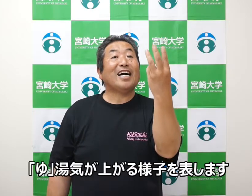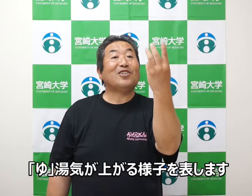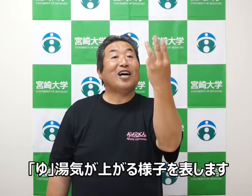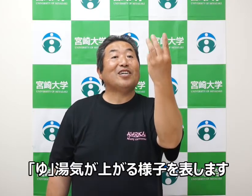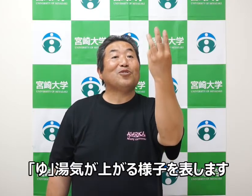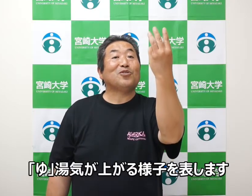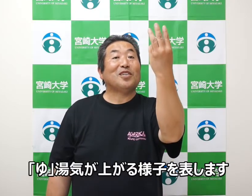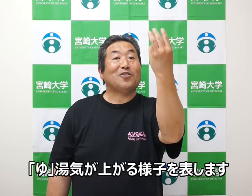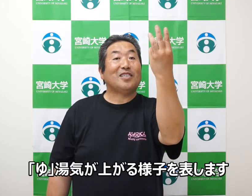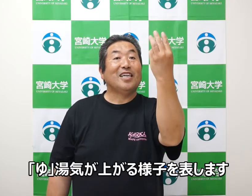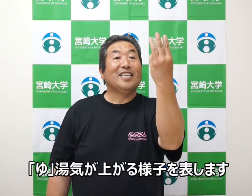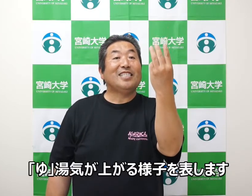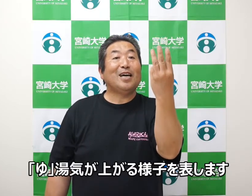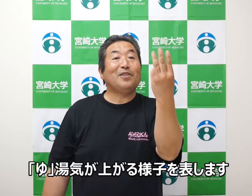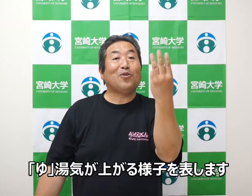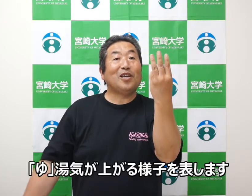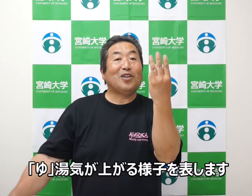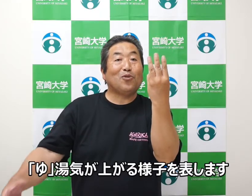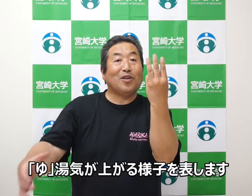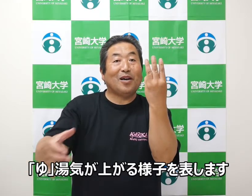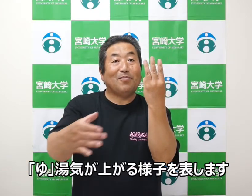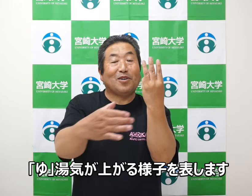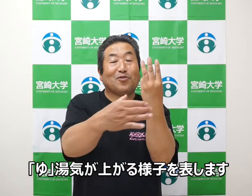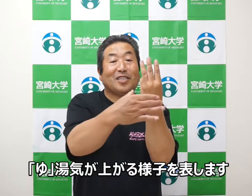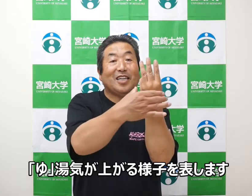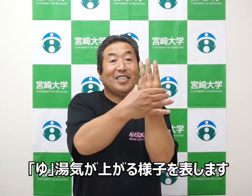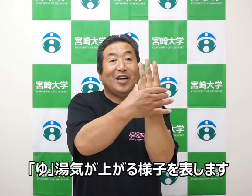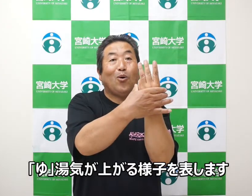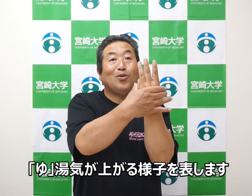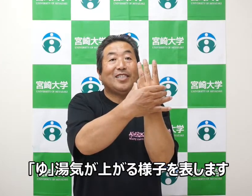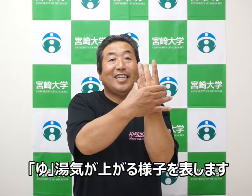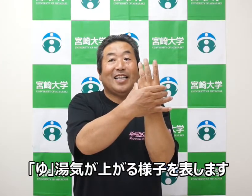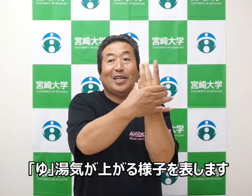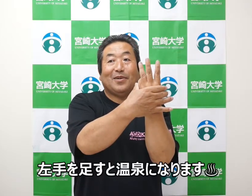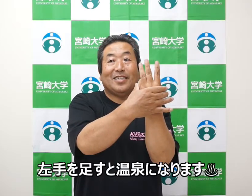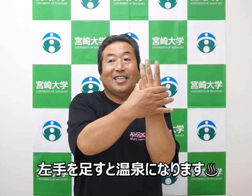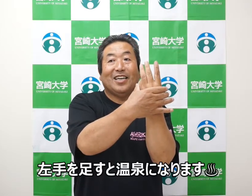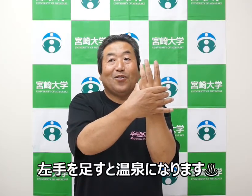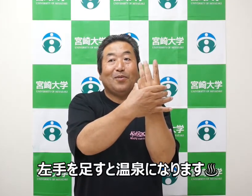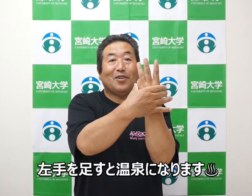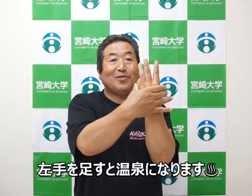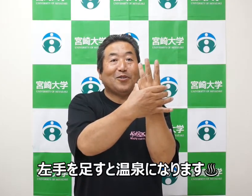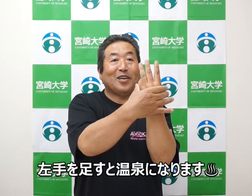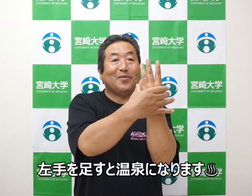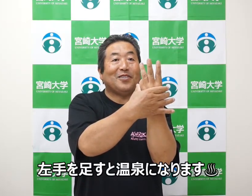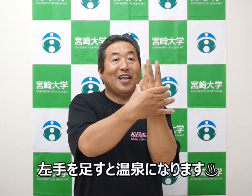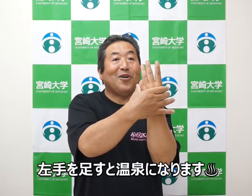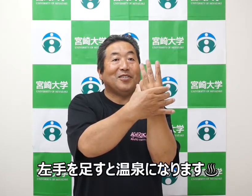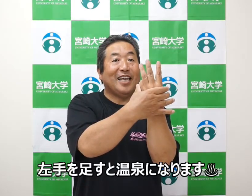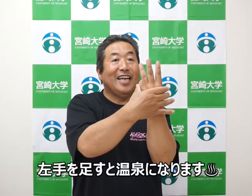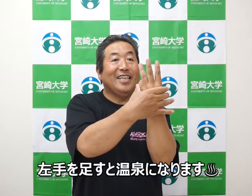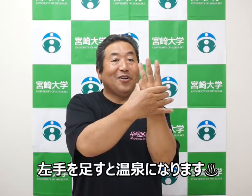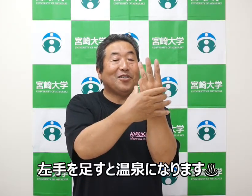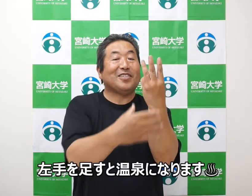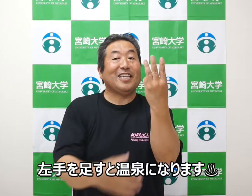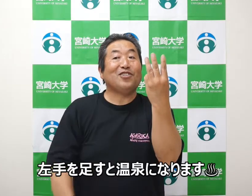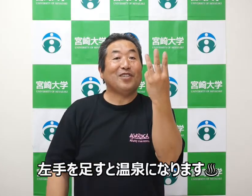上がる様子だそうです。ちなみにこれにこんなマークをつけたらですね、温泉ってなります。このマーク見たことありますよね、温泉。でこれですよね、ユです。